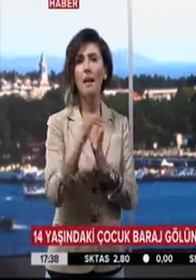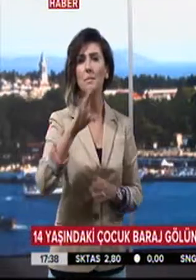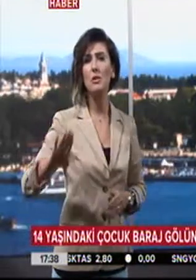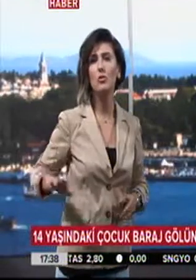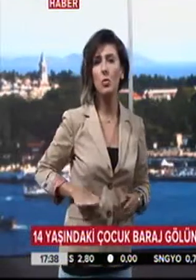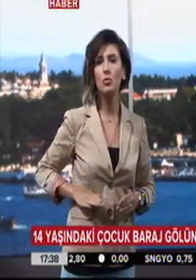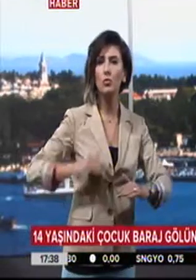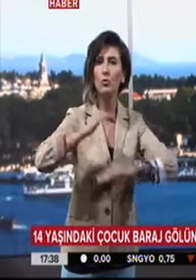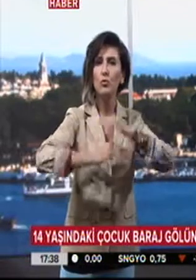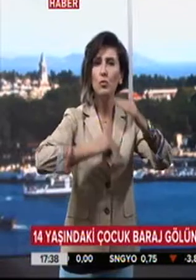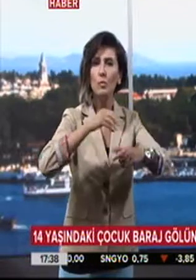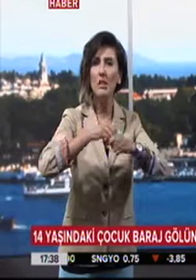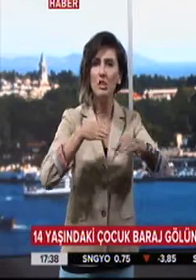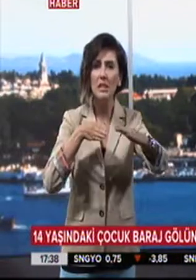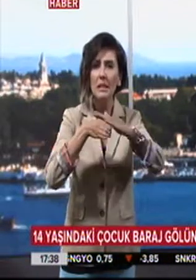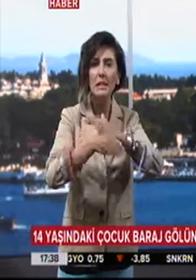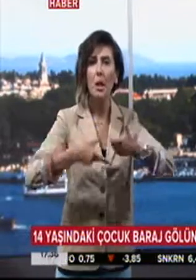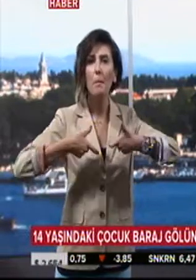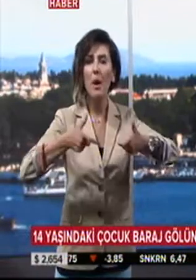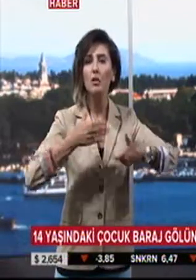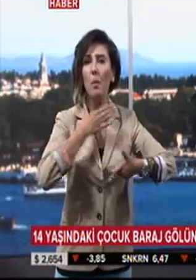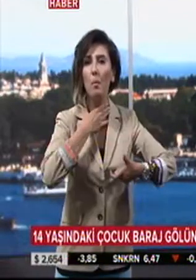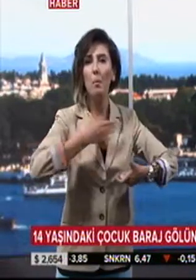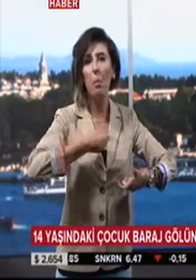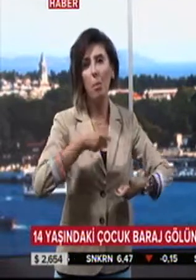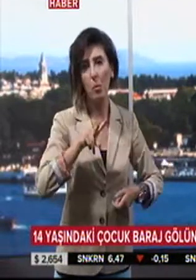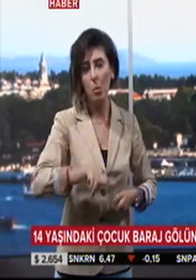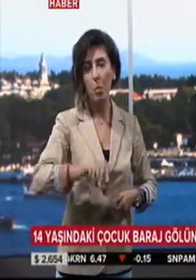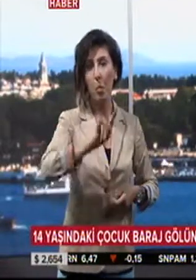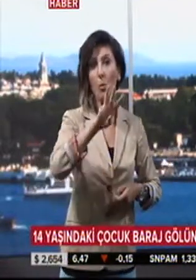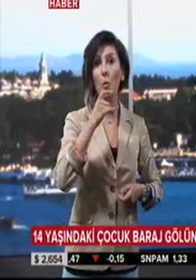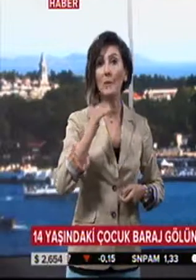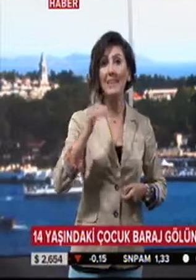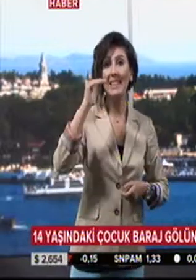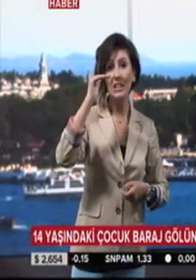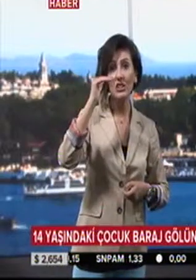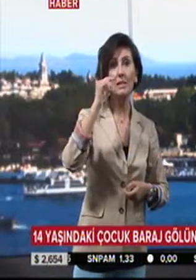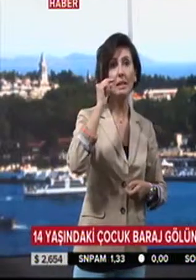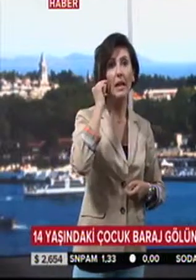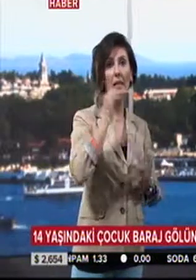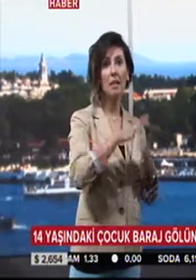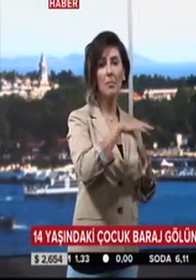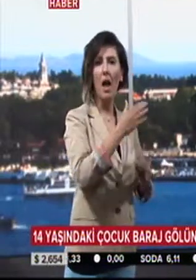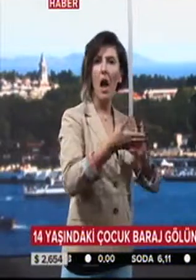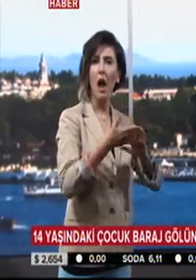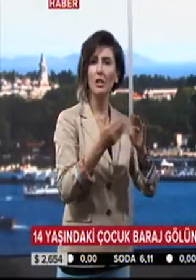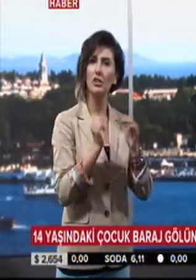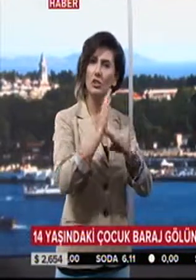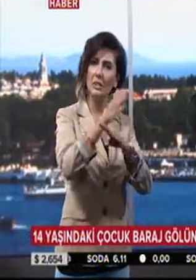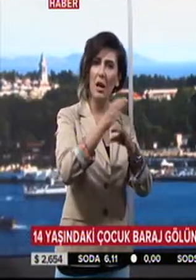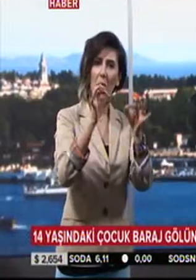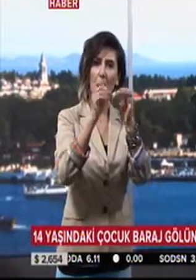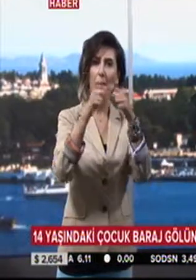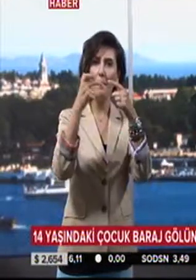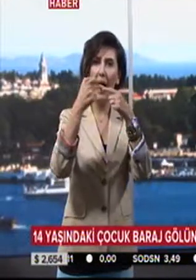Mersin'de bir çocuk yüzmek için girdiği barajda boğularak öldü. 14 yaşındaki Muhammed Yüksek, arkadaşlarıyla